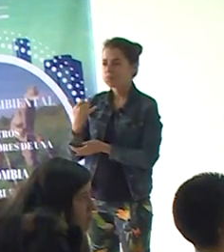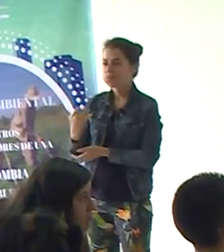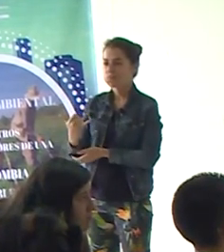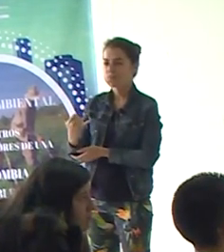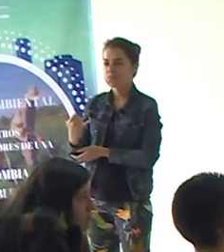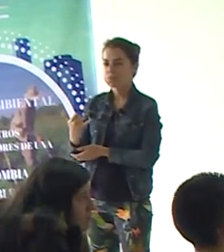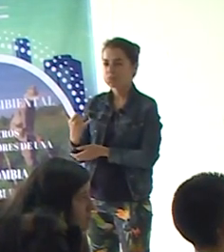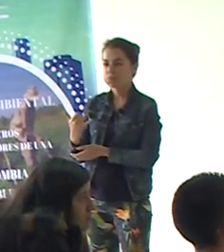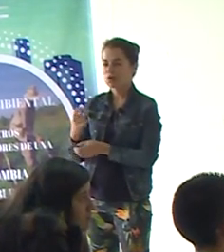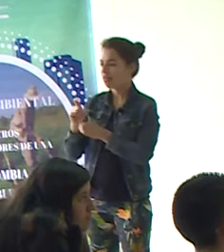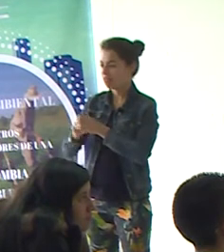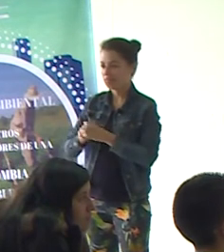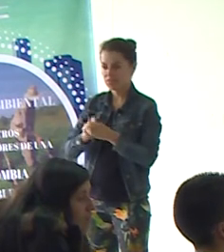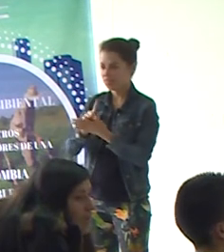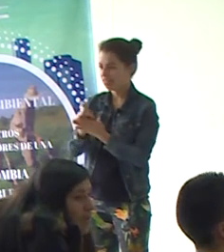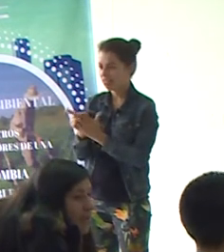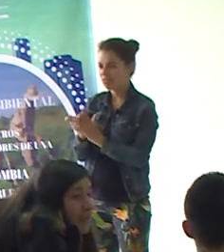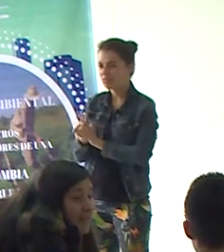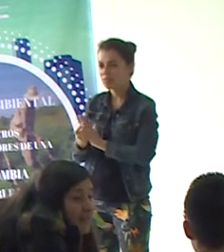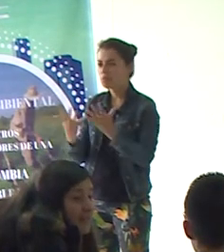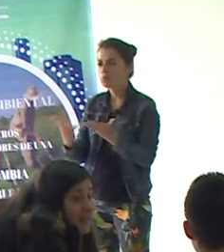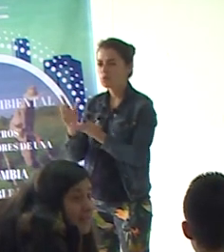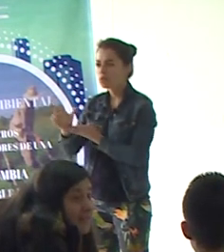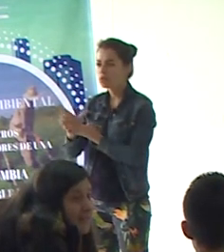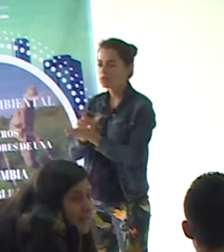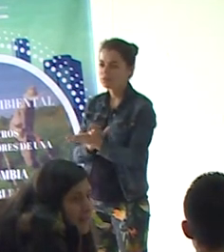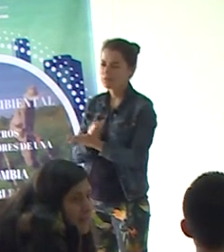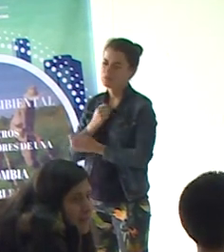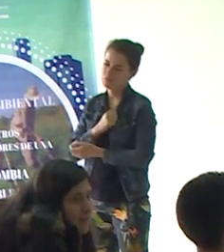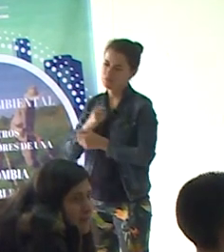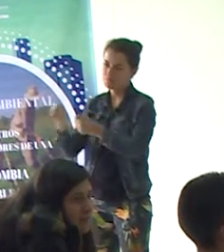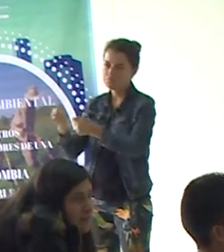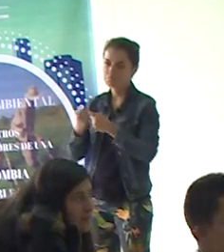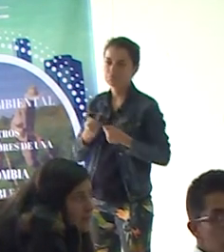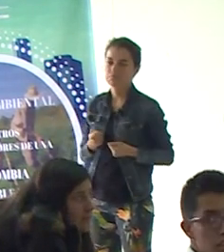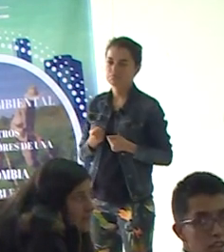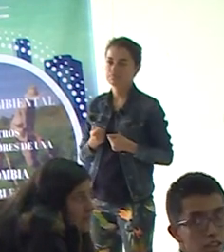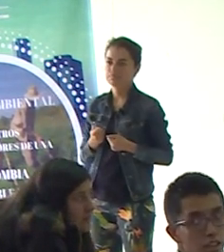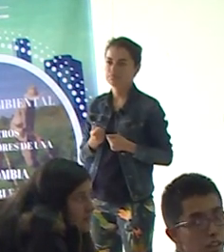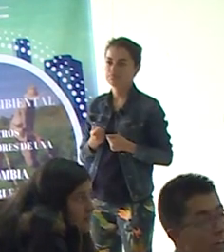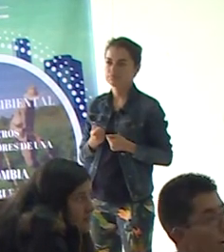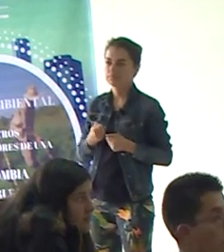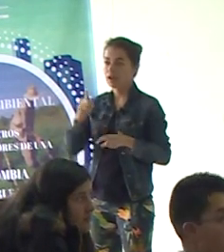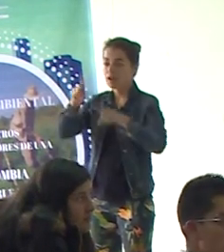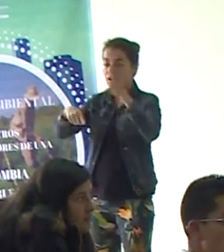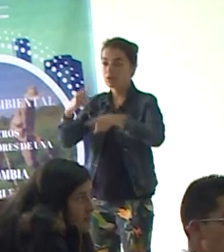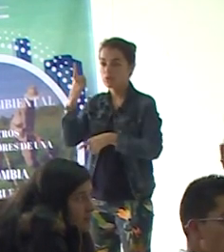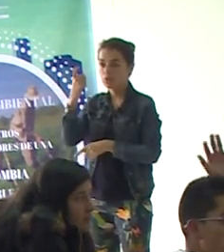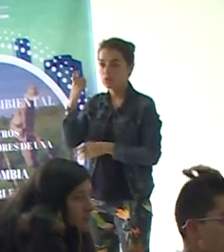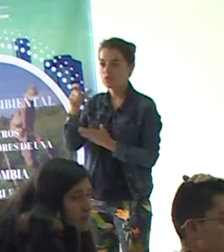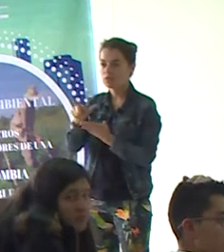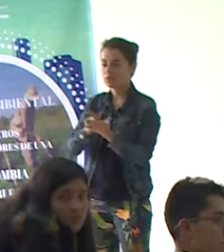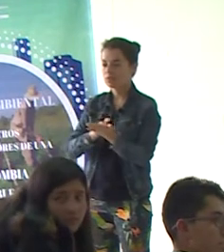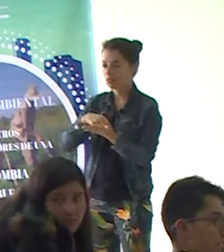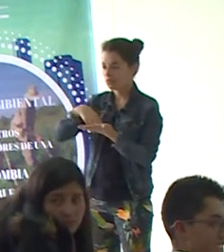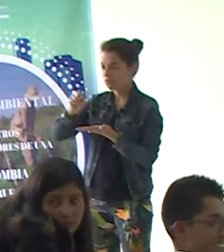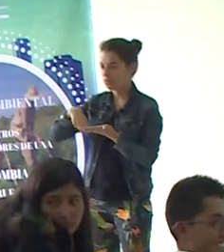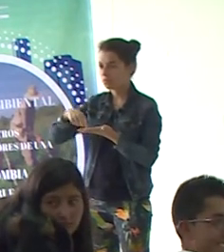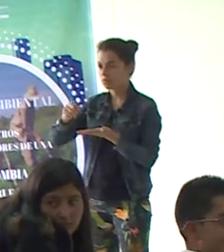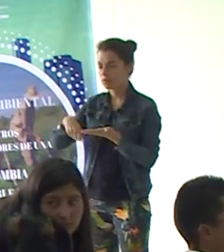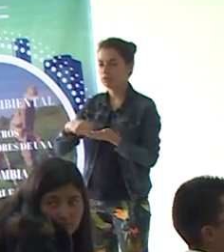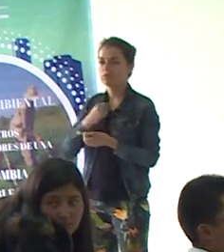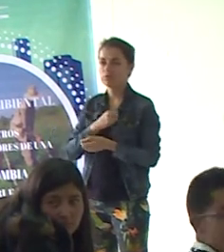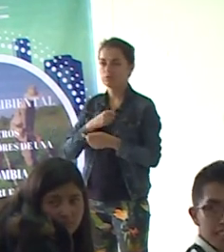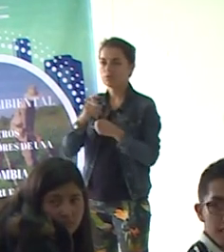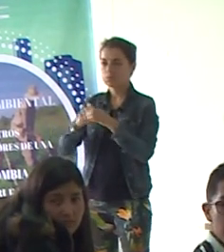que en algún lugar debe estar por favor me la devuelve y los que faltan por por registrarse se